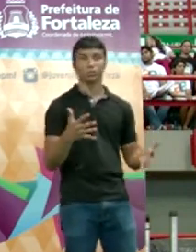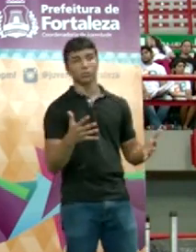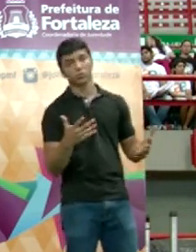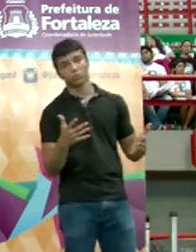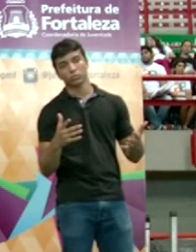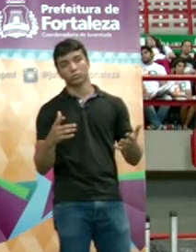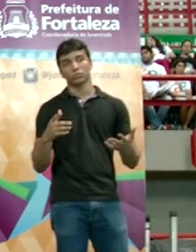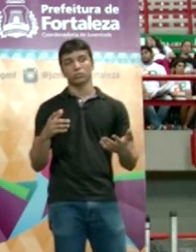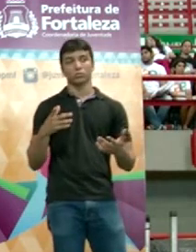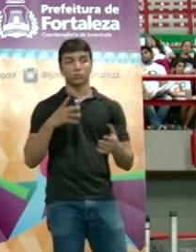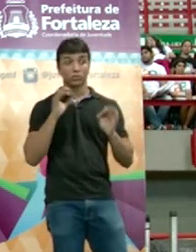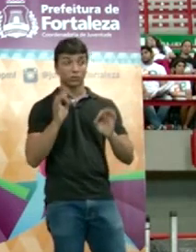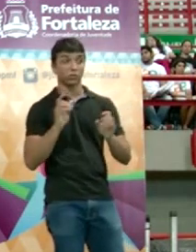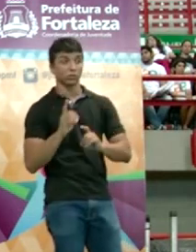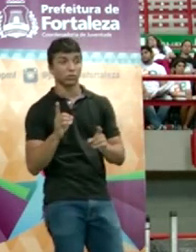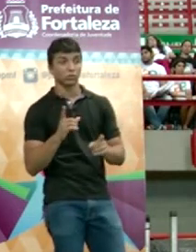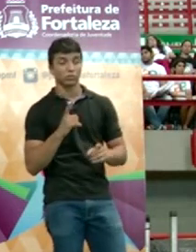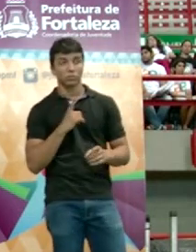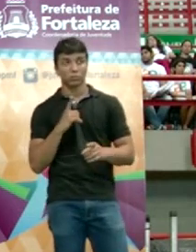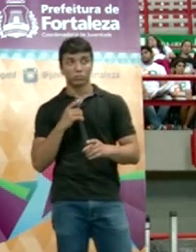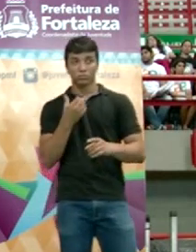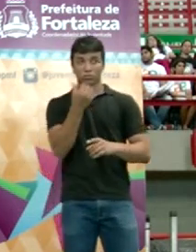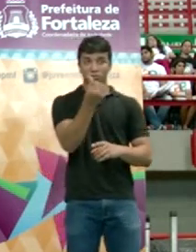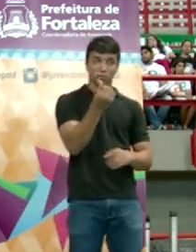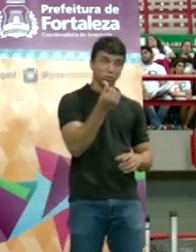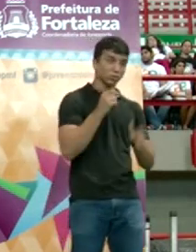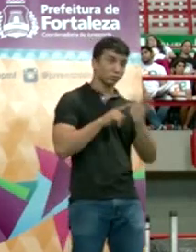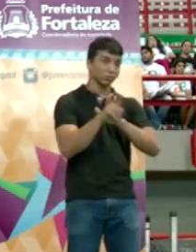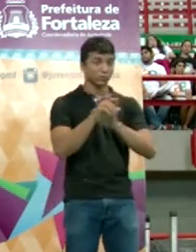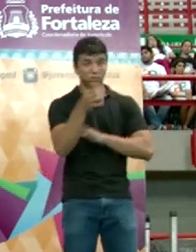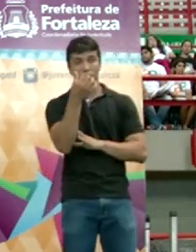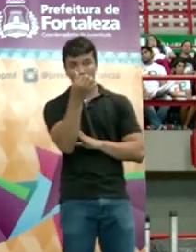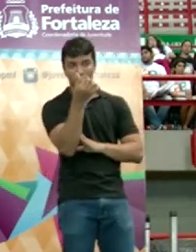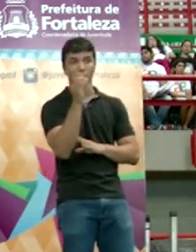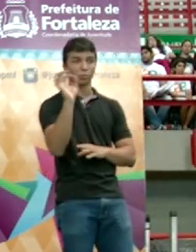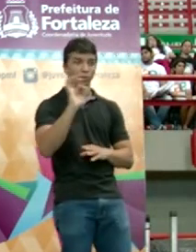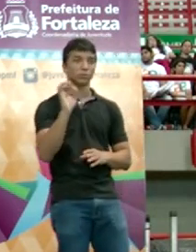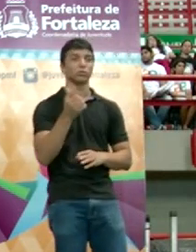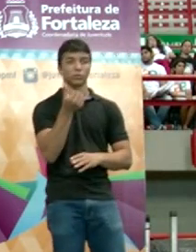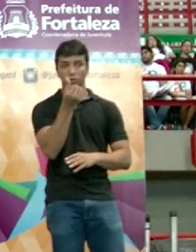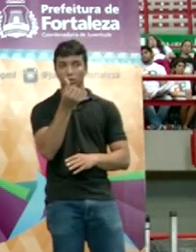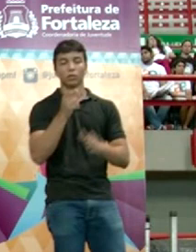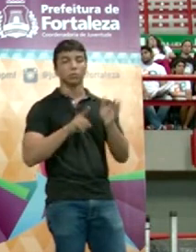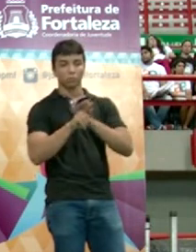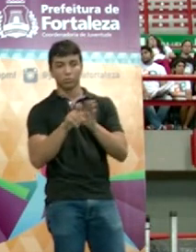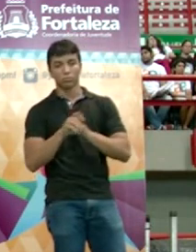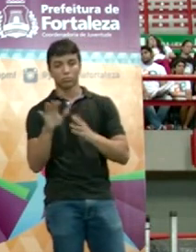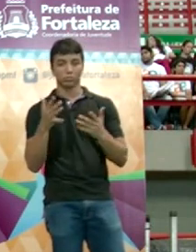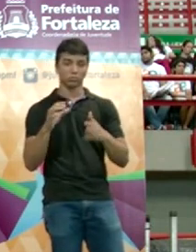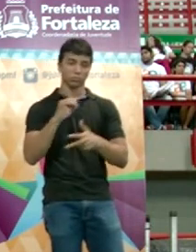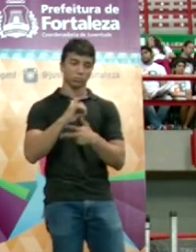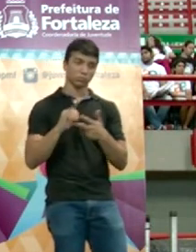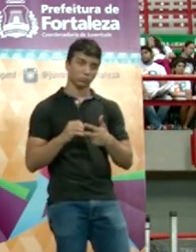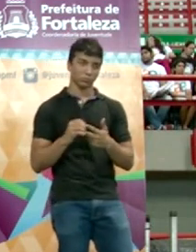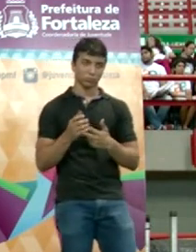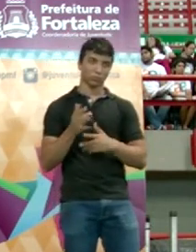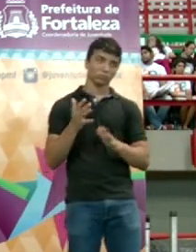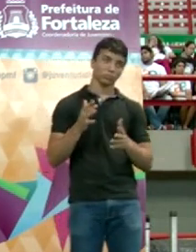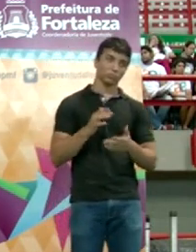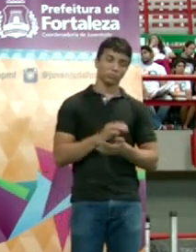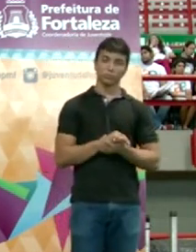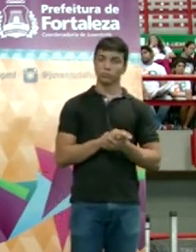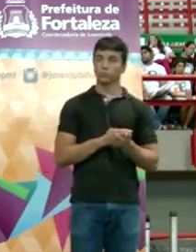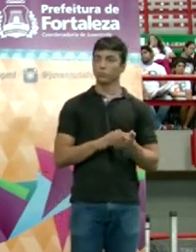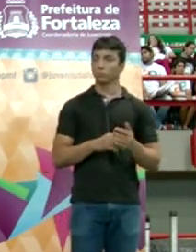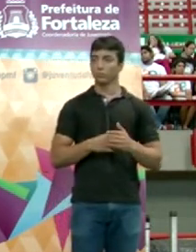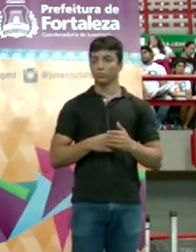média, não tem nenhuma prova que não tenha umas 6 questões, pelo menos, que você precisa usar a porcentagem, tá certo? De 6 a 10